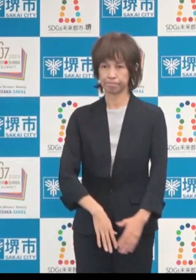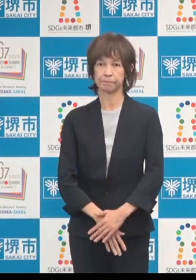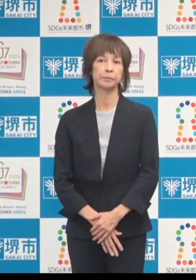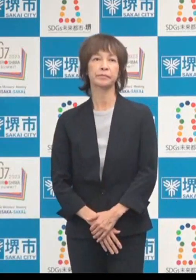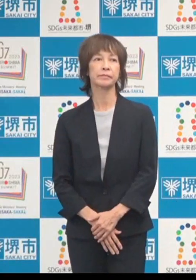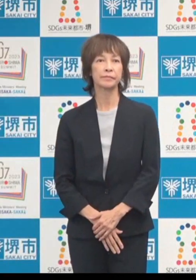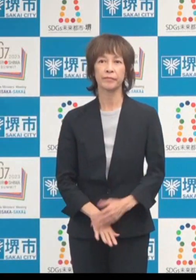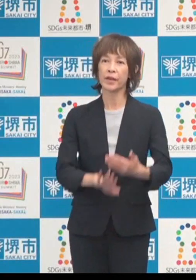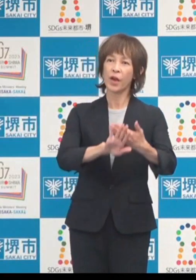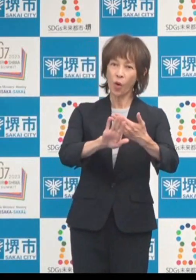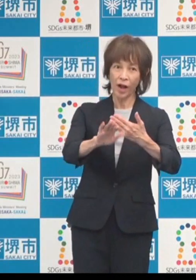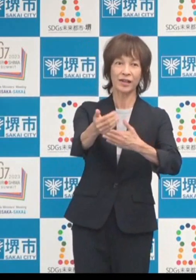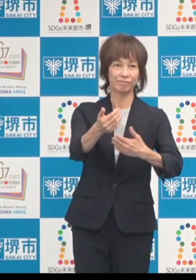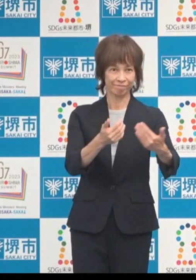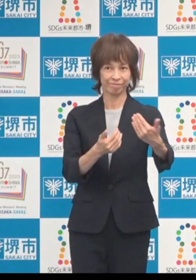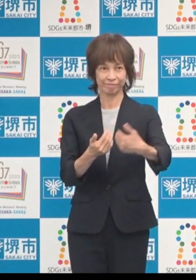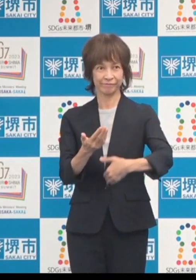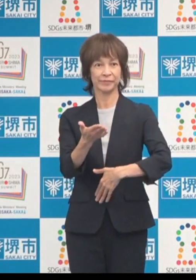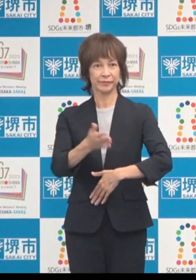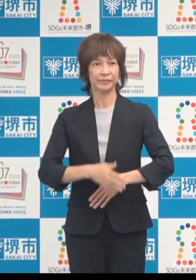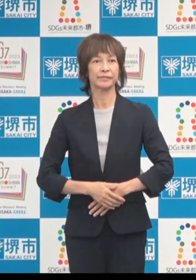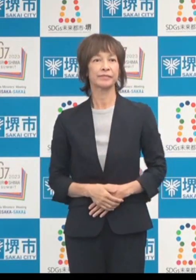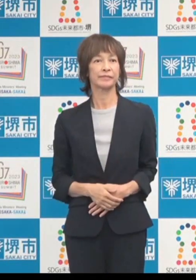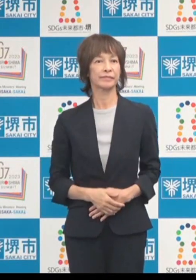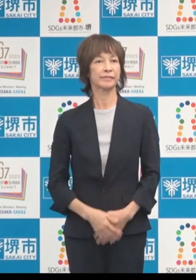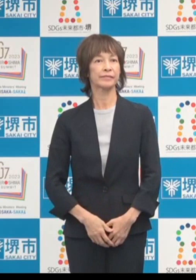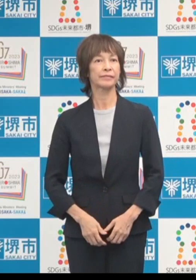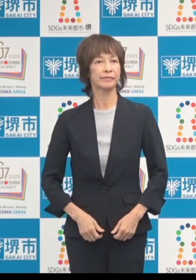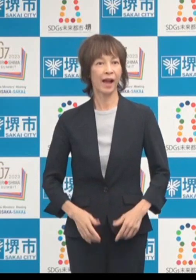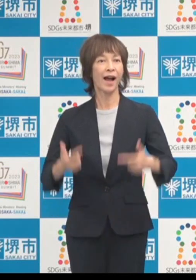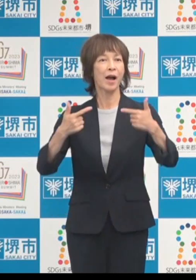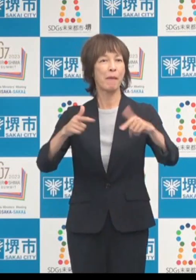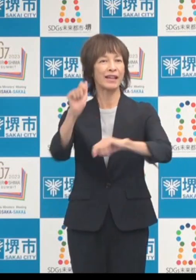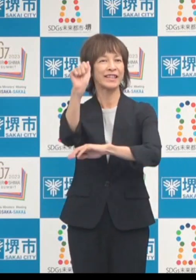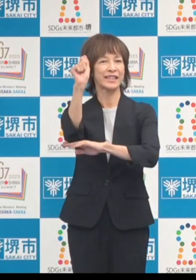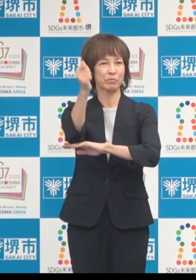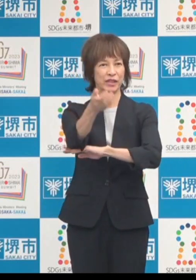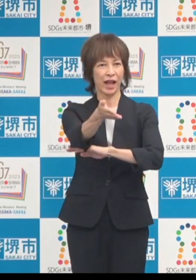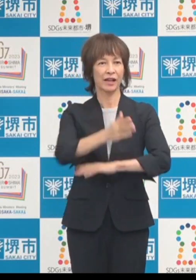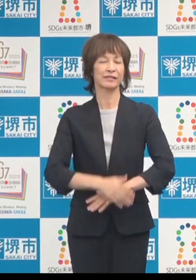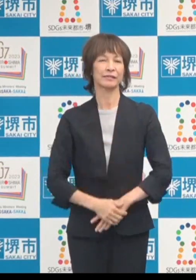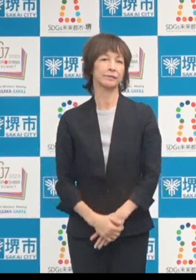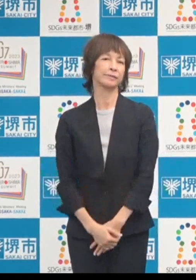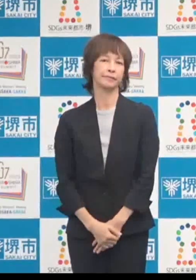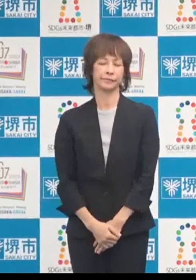はい、他にご質問いかがでしょうか。毎日新聞さん、どうぞ。